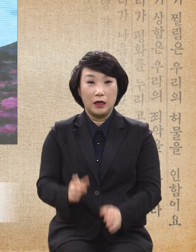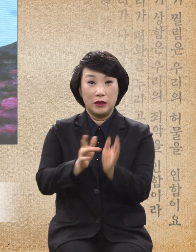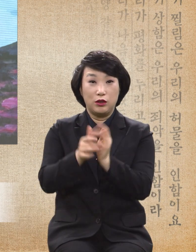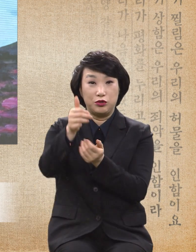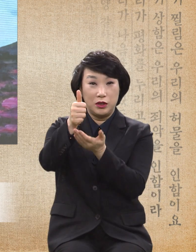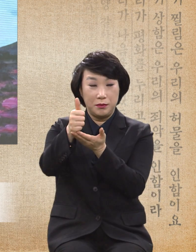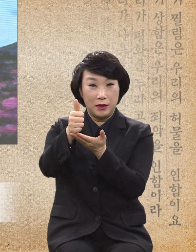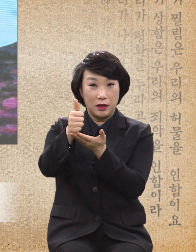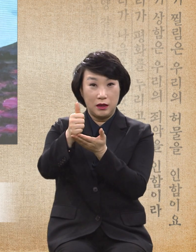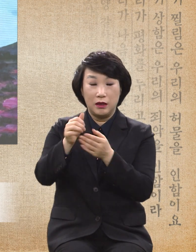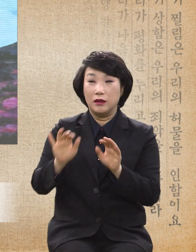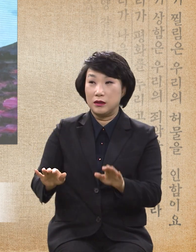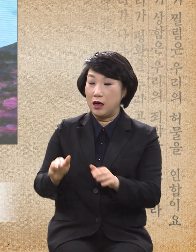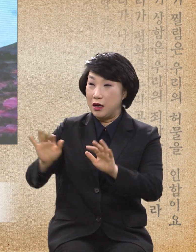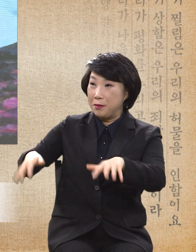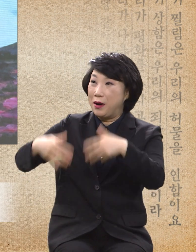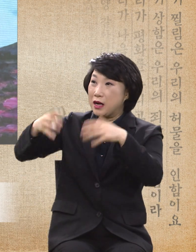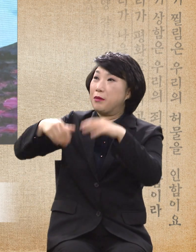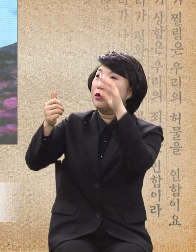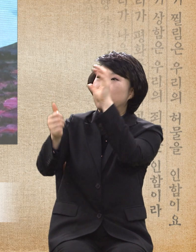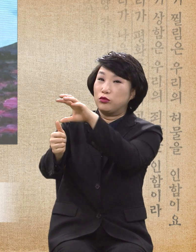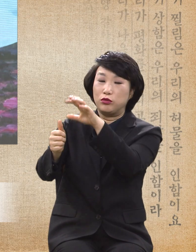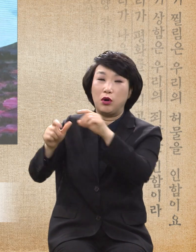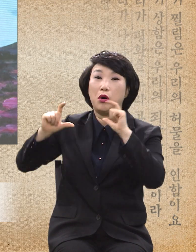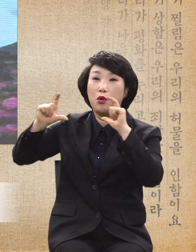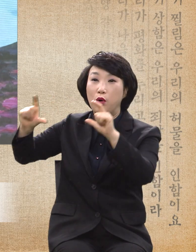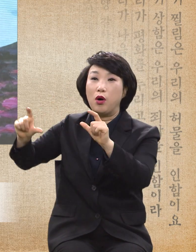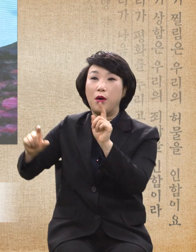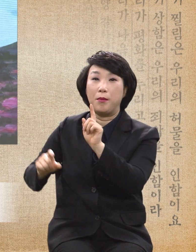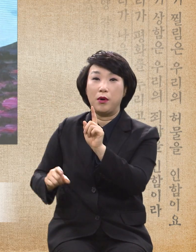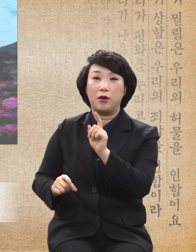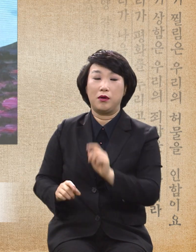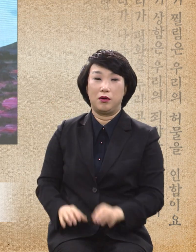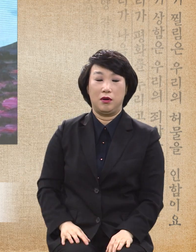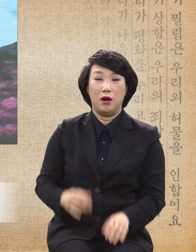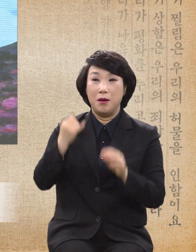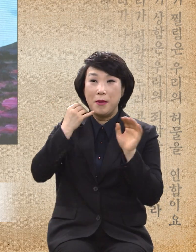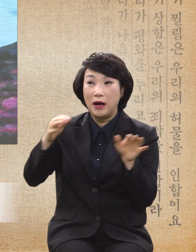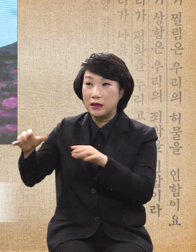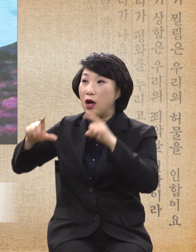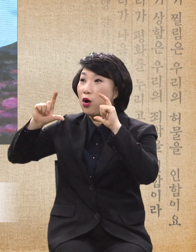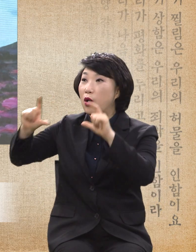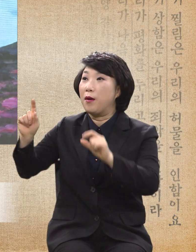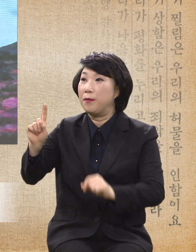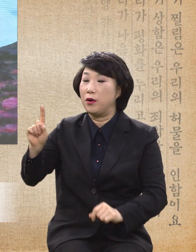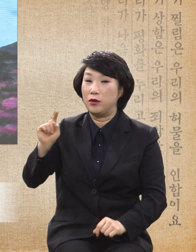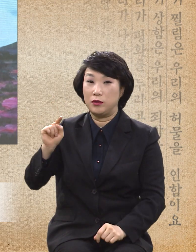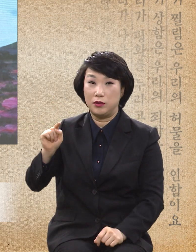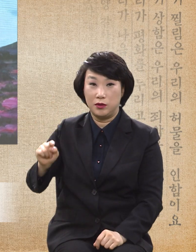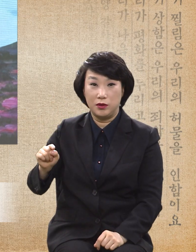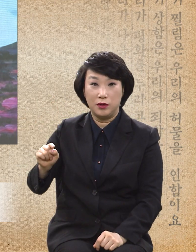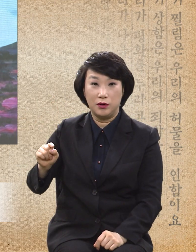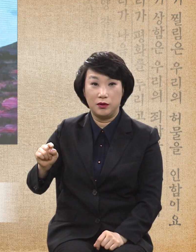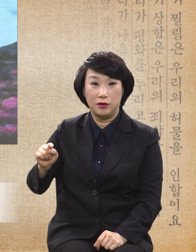예수께서 바람을 꾸짖으며 말씀하십니다. 바다더러 이르시되